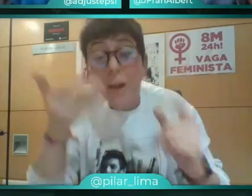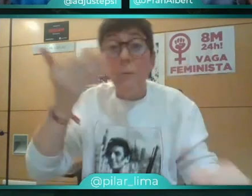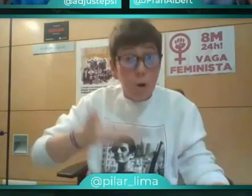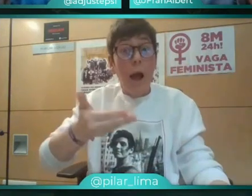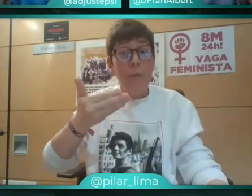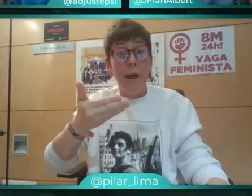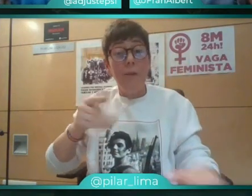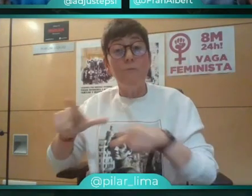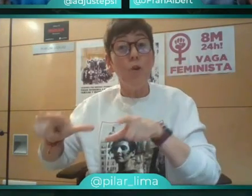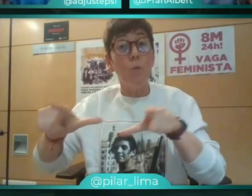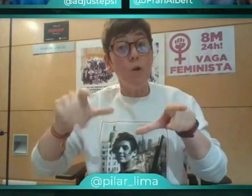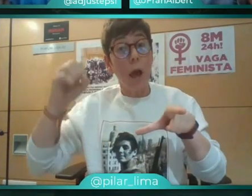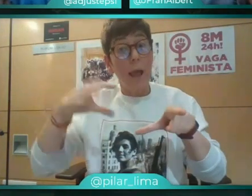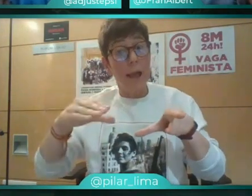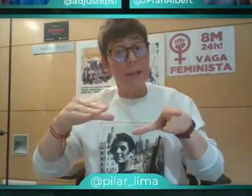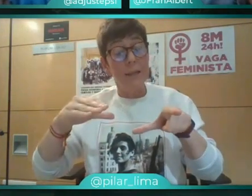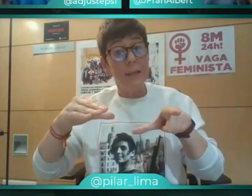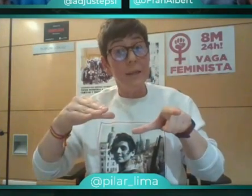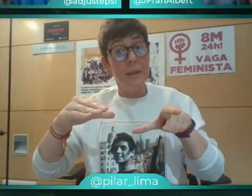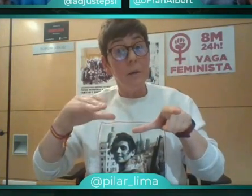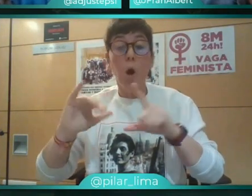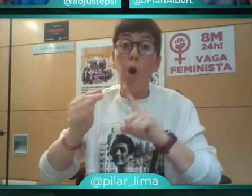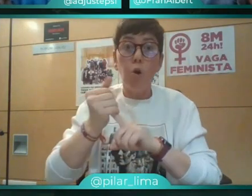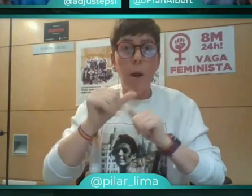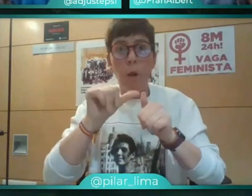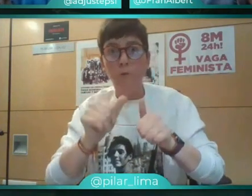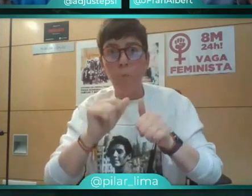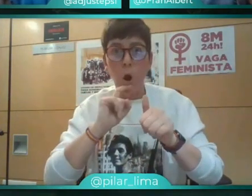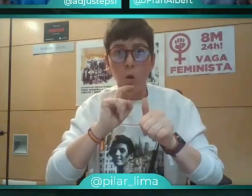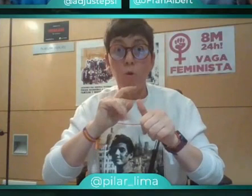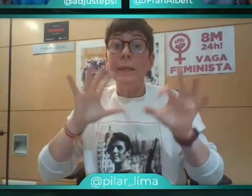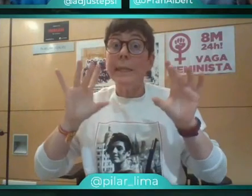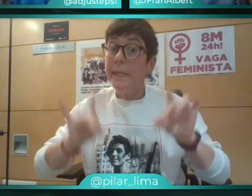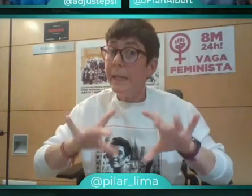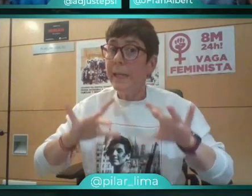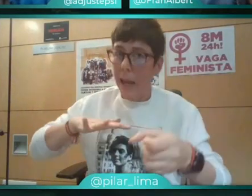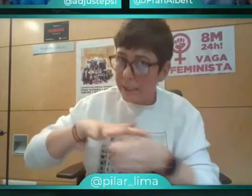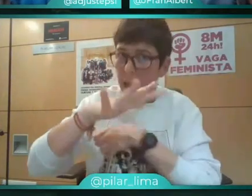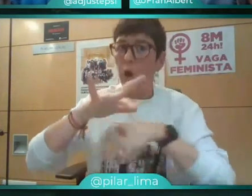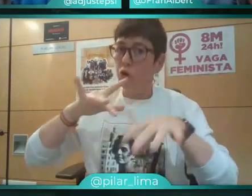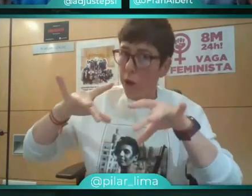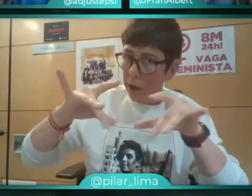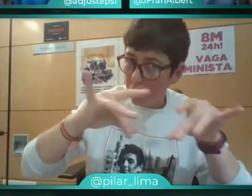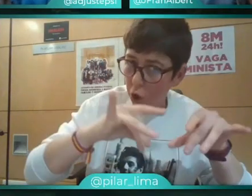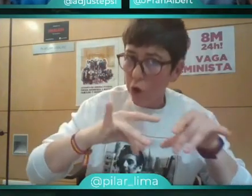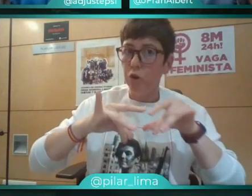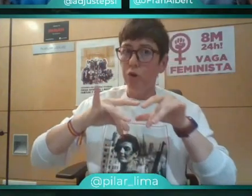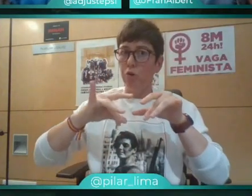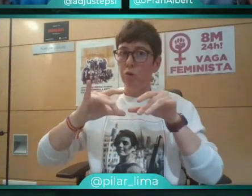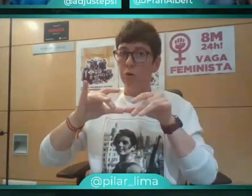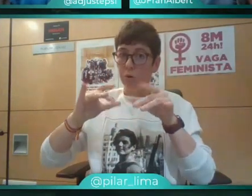encontrar ahora se dan cuenta de la importancia de la fotovoltaicas ahora pero claro no se sabe la forma Claro